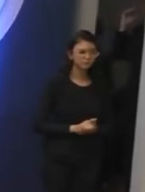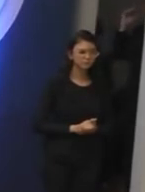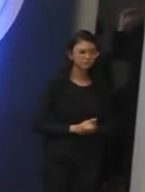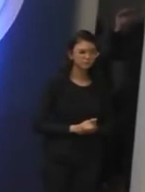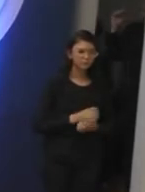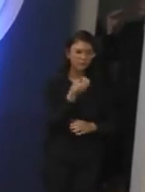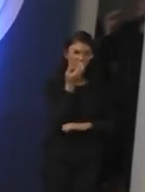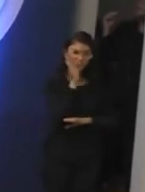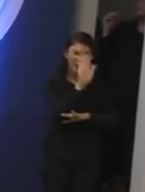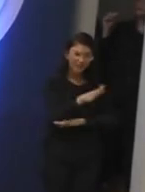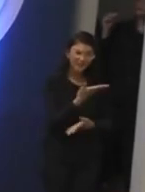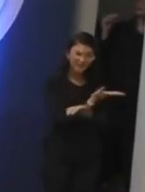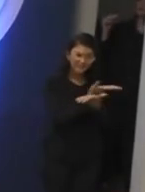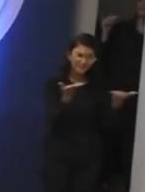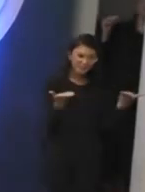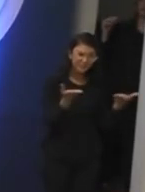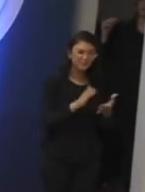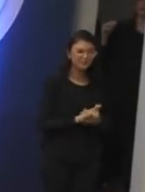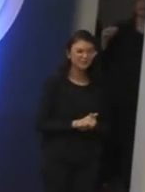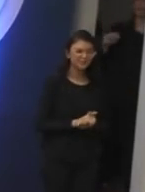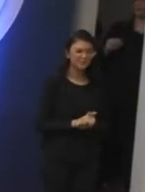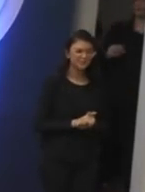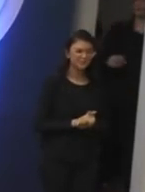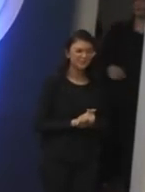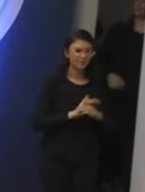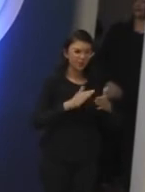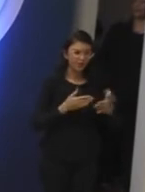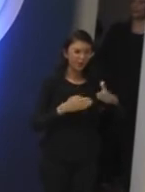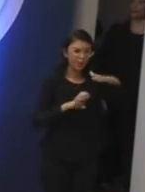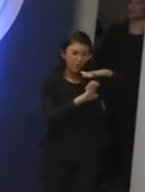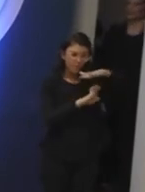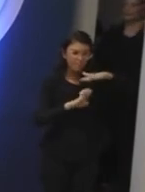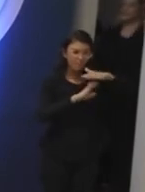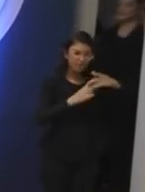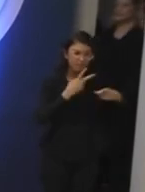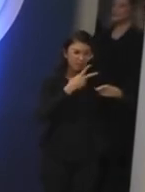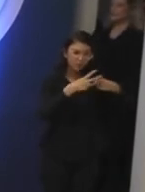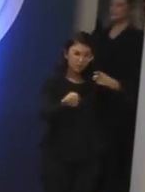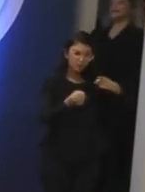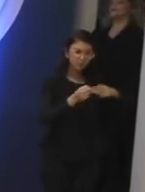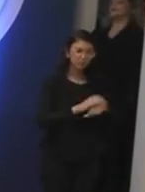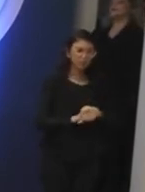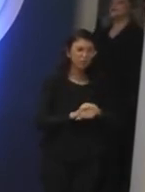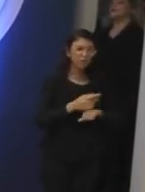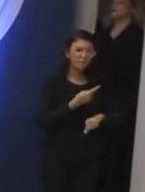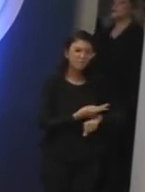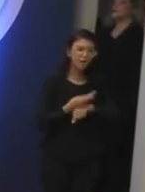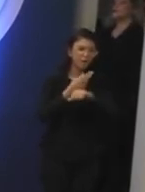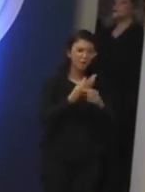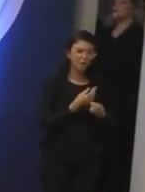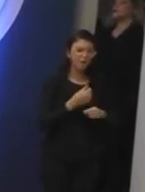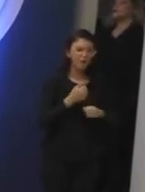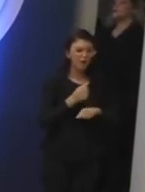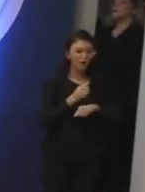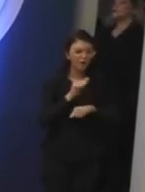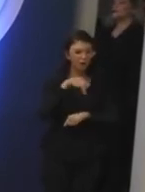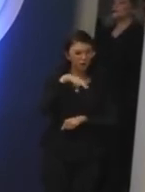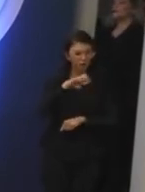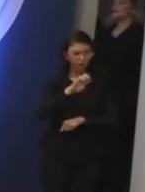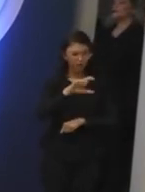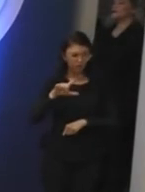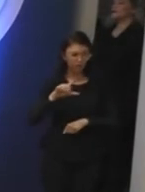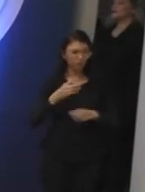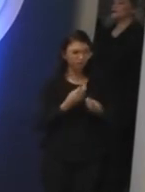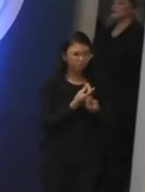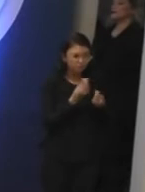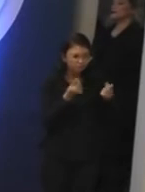Boa tarde a todos. A permissionária vencedora do Prêmio ANEEL de Qualidade 2021 na